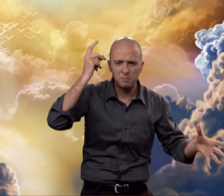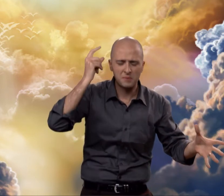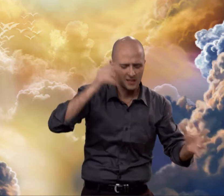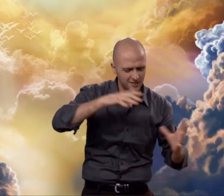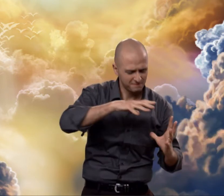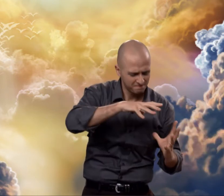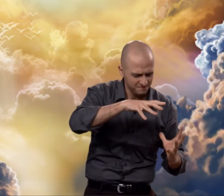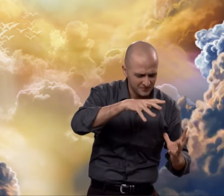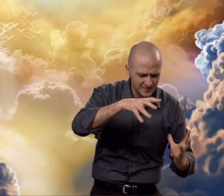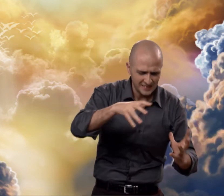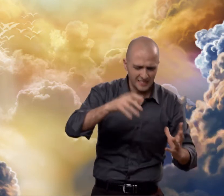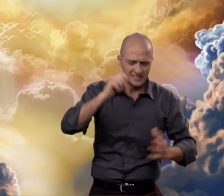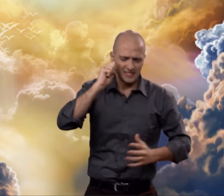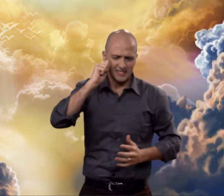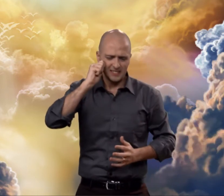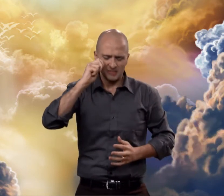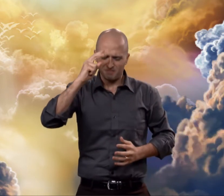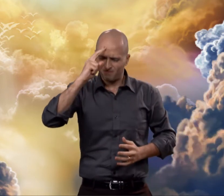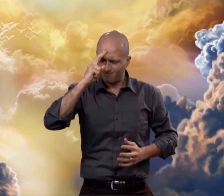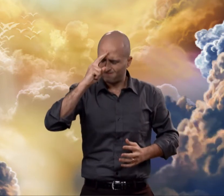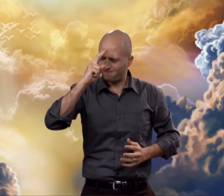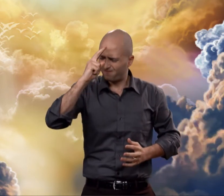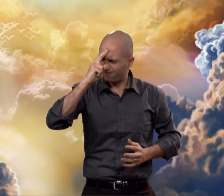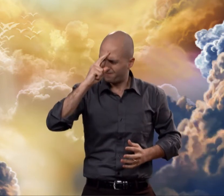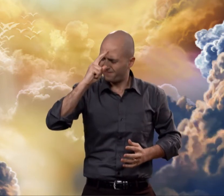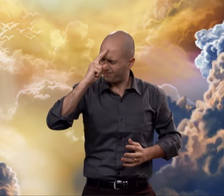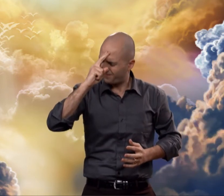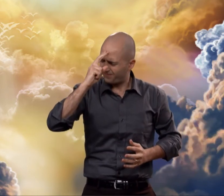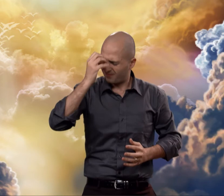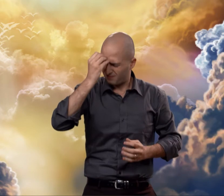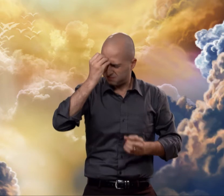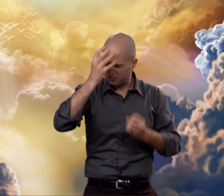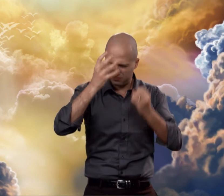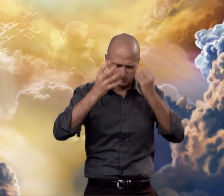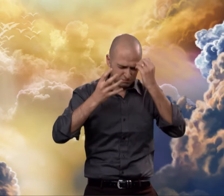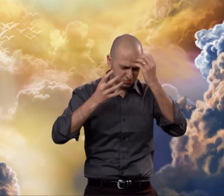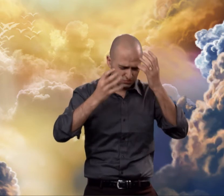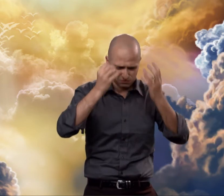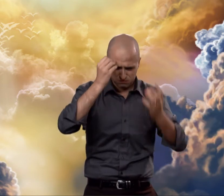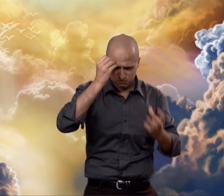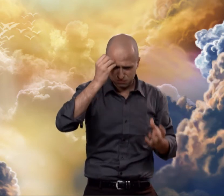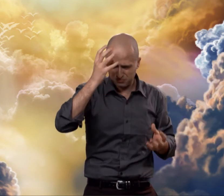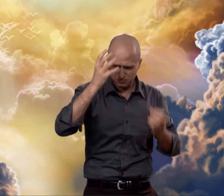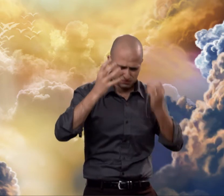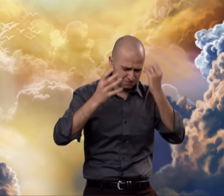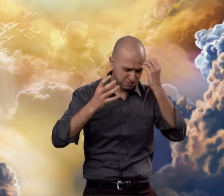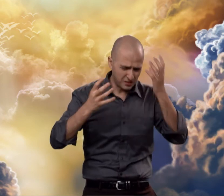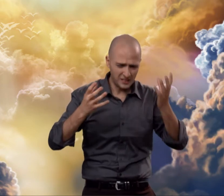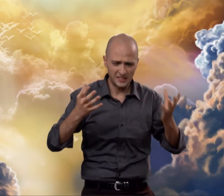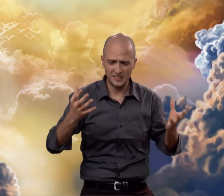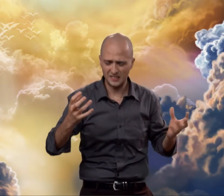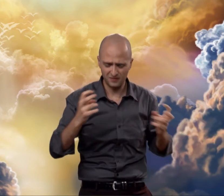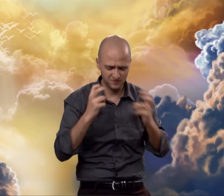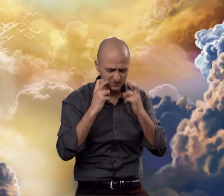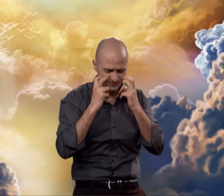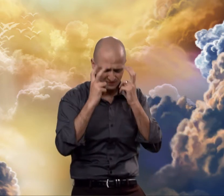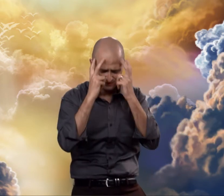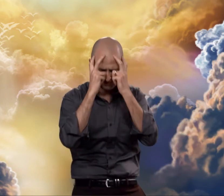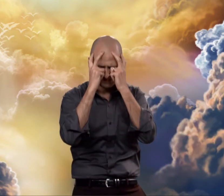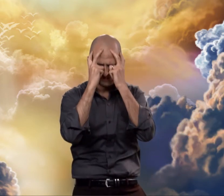Sobre o mar de vidro misturado com fogo está reunida a multidão dos que tinham vencido a besta, a sua imagem e o número do